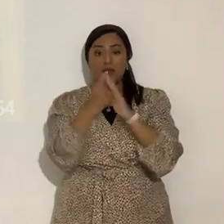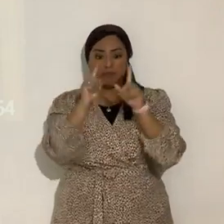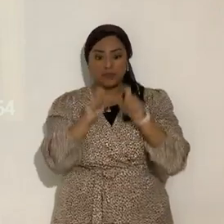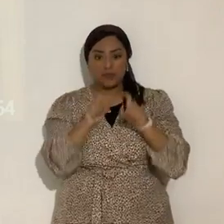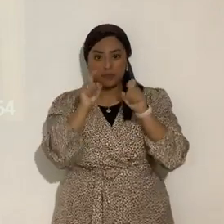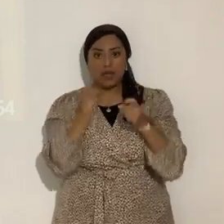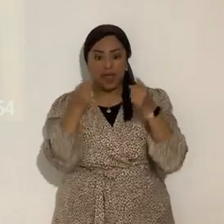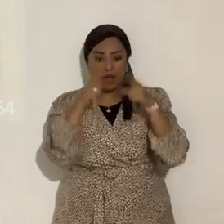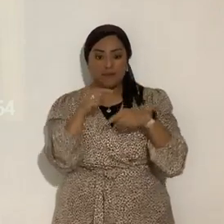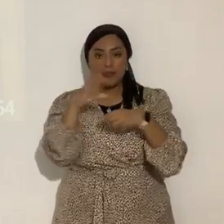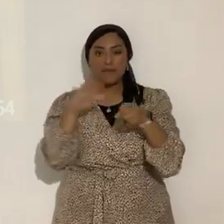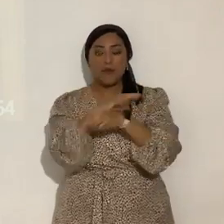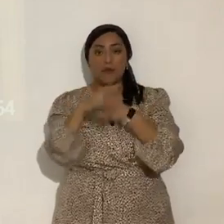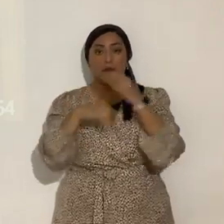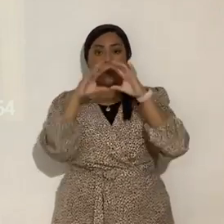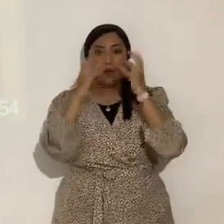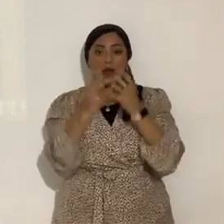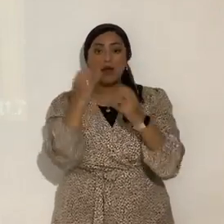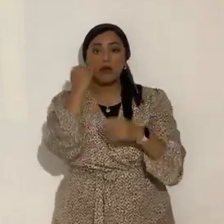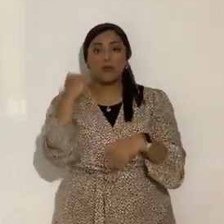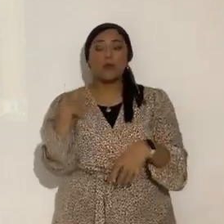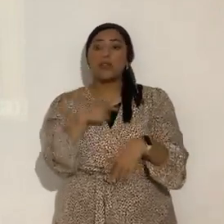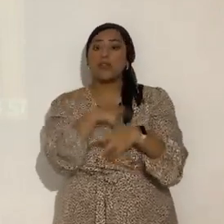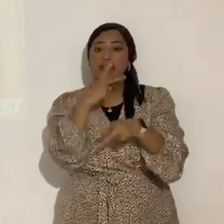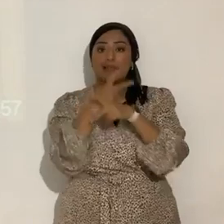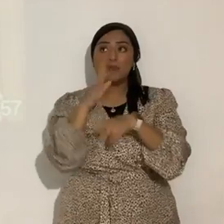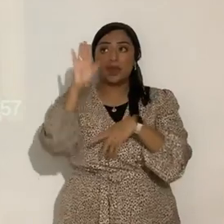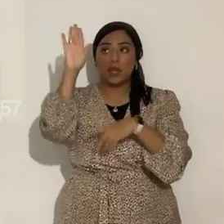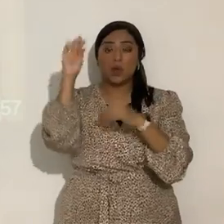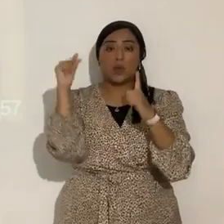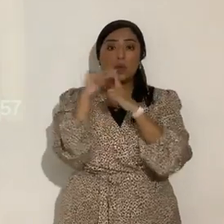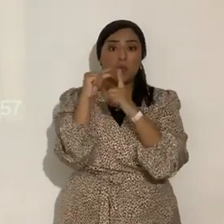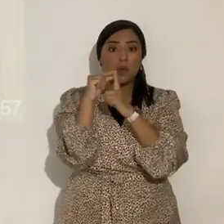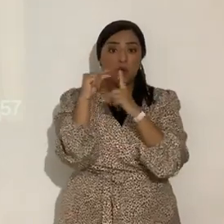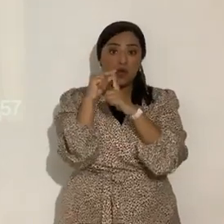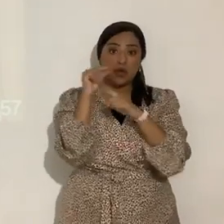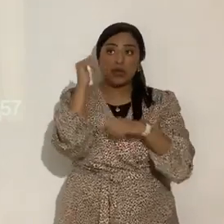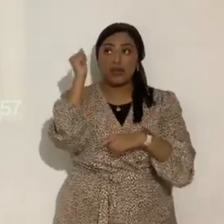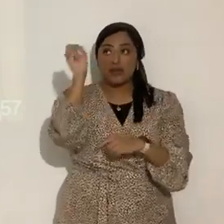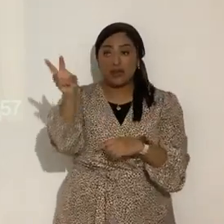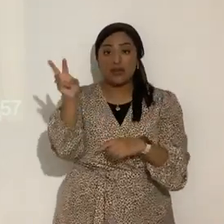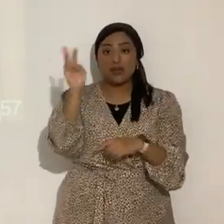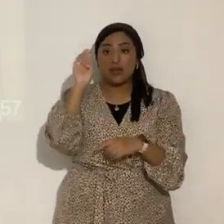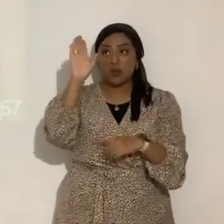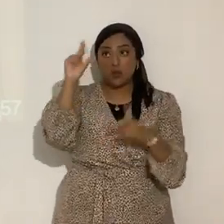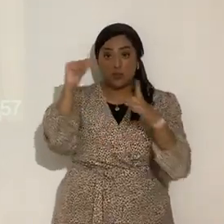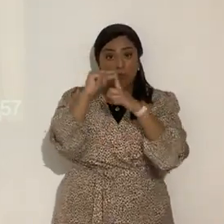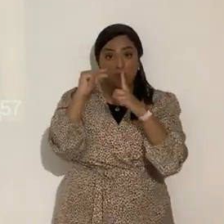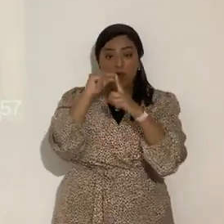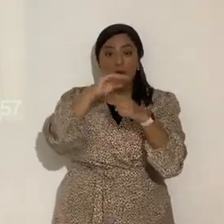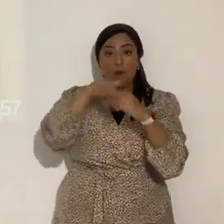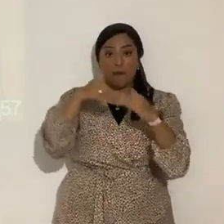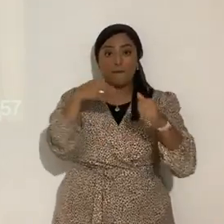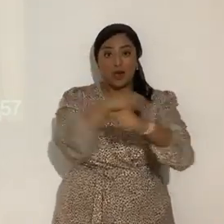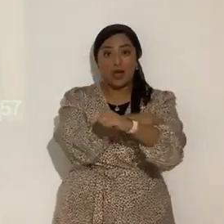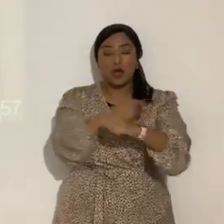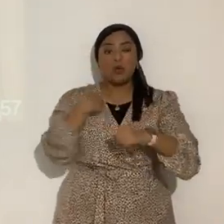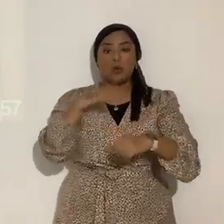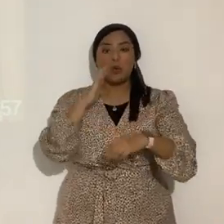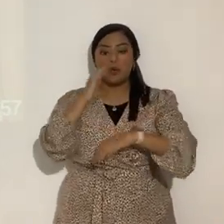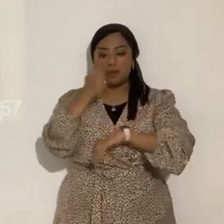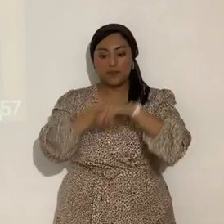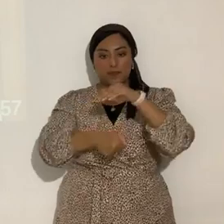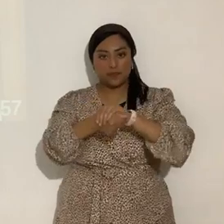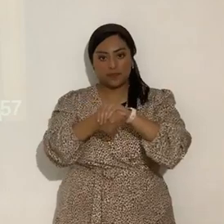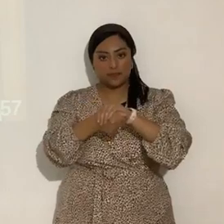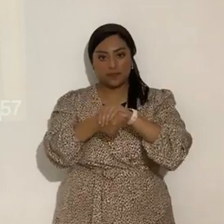mundo entero. Aleluya. Entonces, si guardamos su palabra, que quien es Él es Yahshua, sí, la palabra del Todopoderoso, estaremos